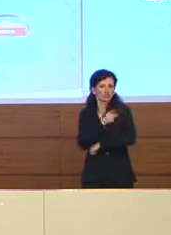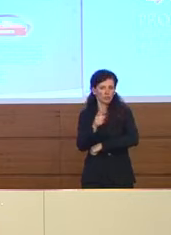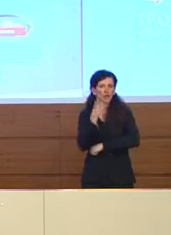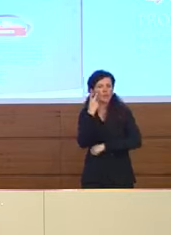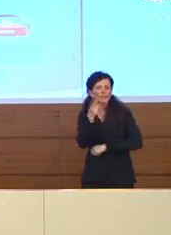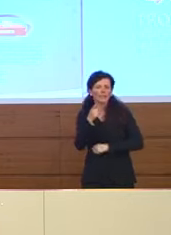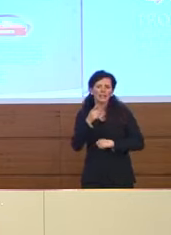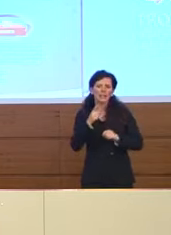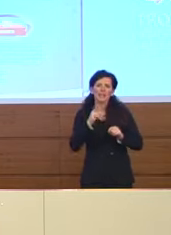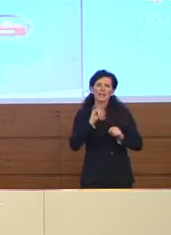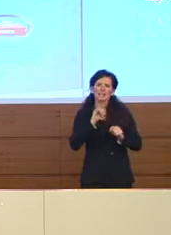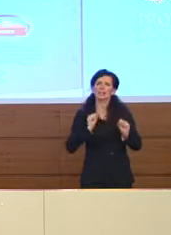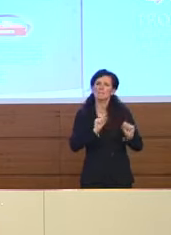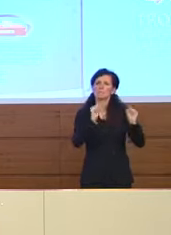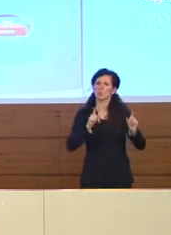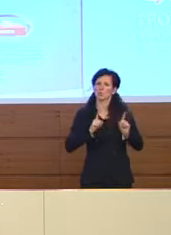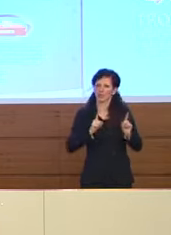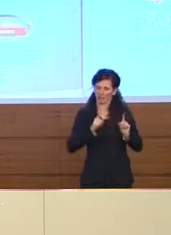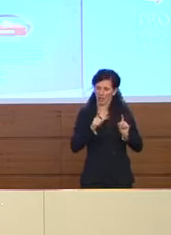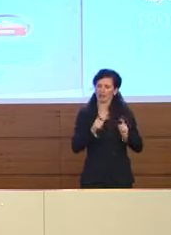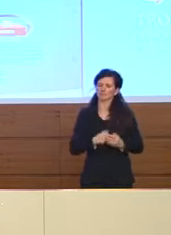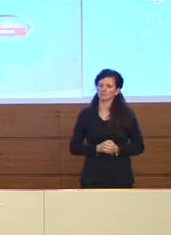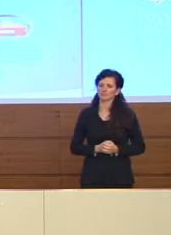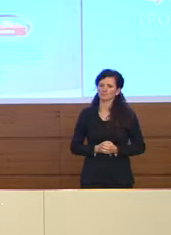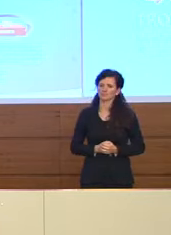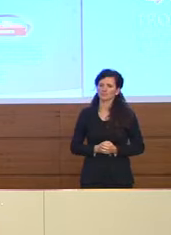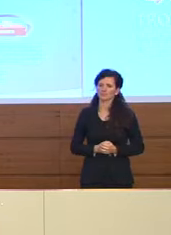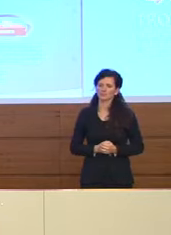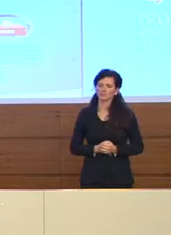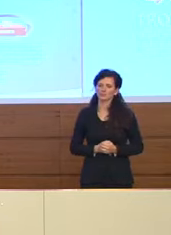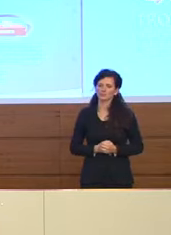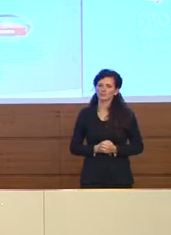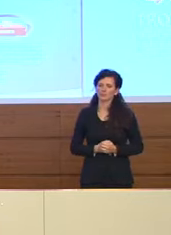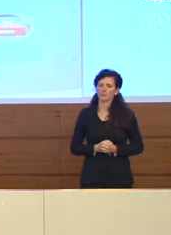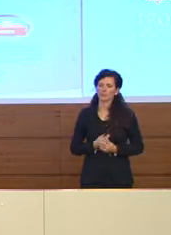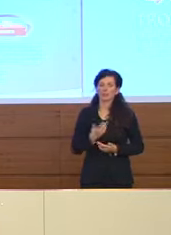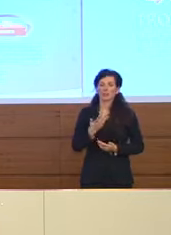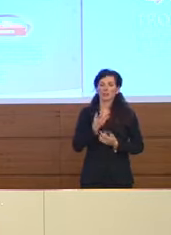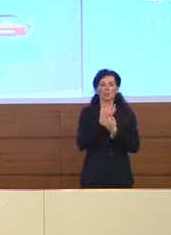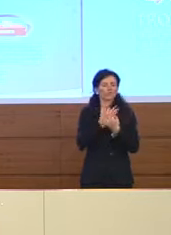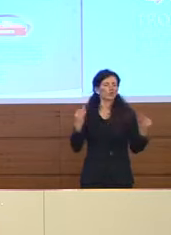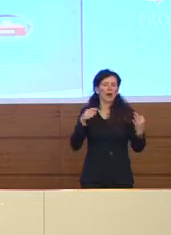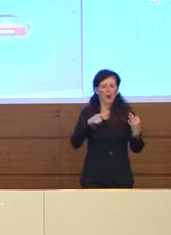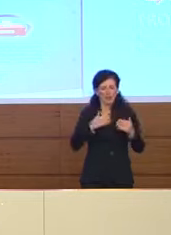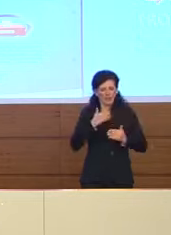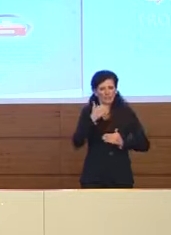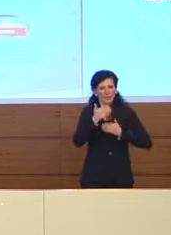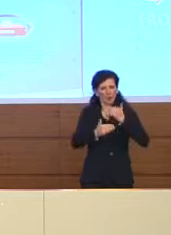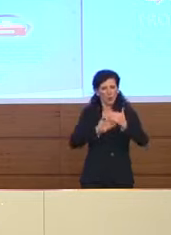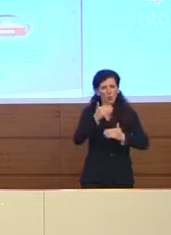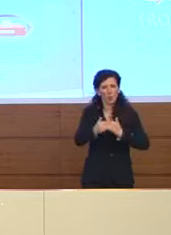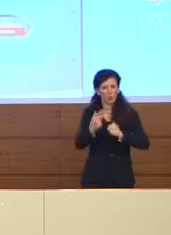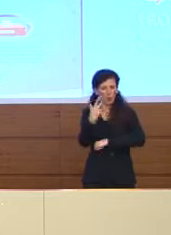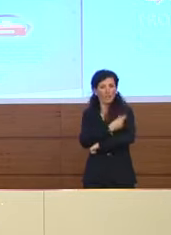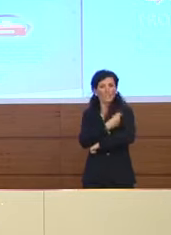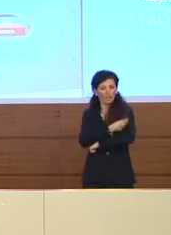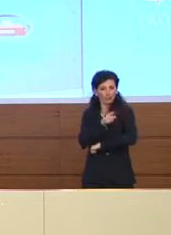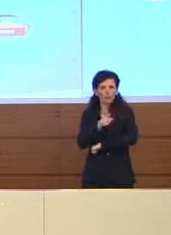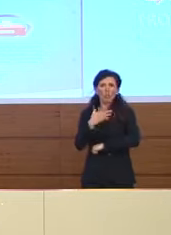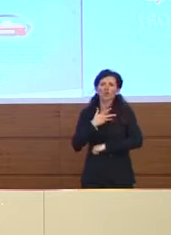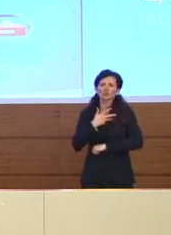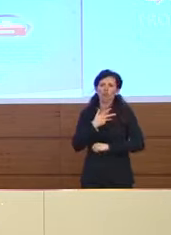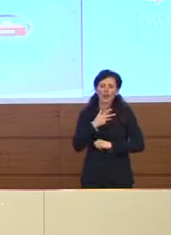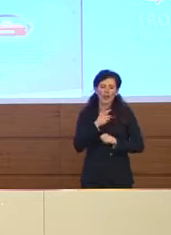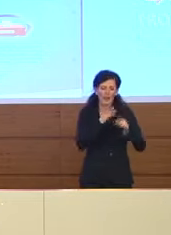chiaro che come ho già detto esistono tutta una serie di tappe ineludibili per documentare